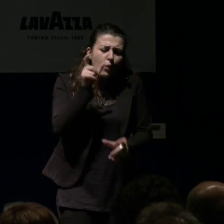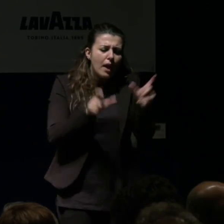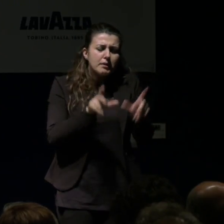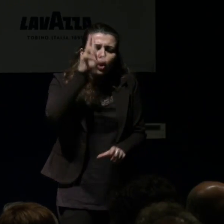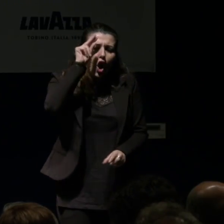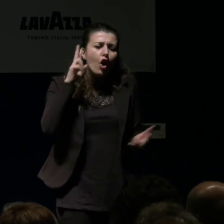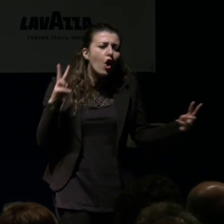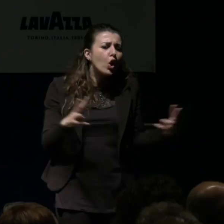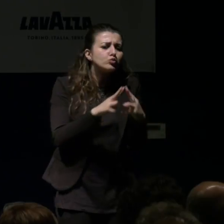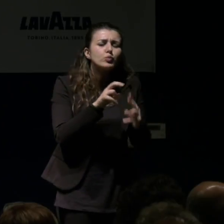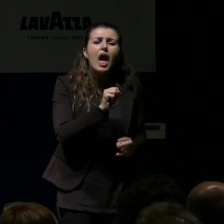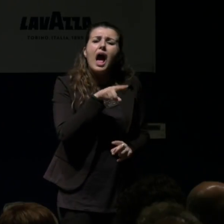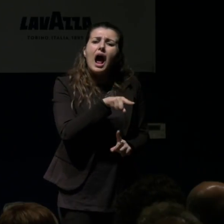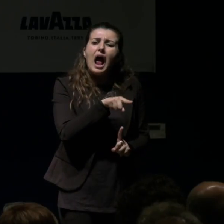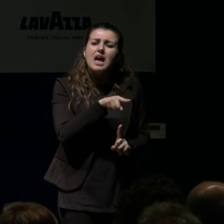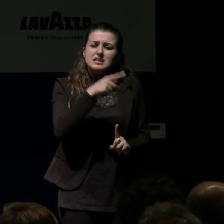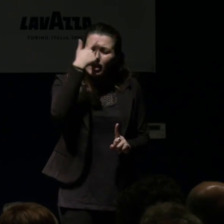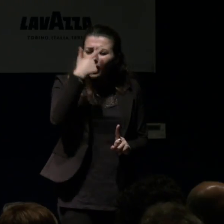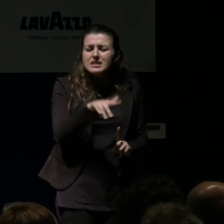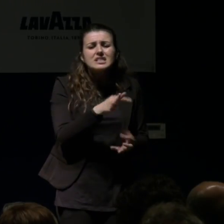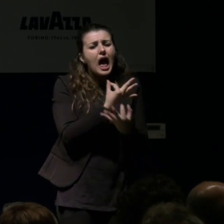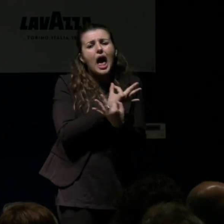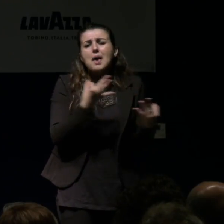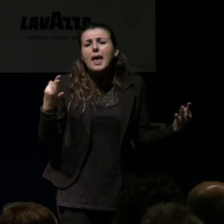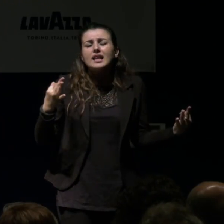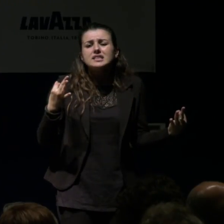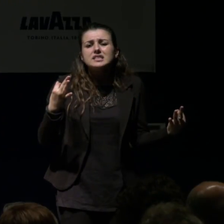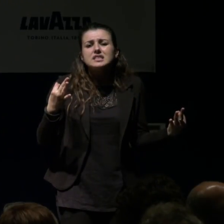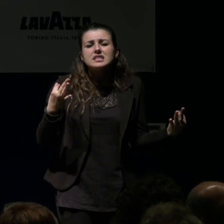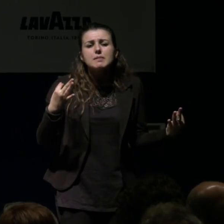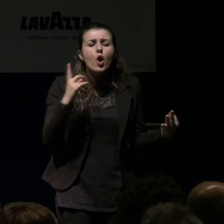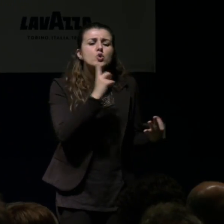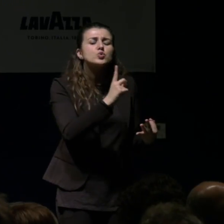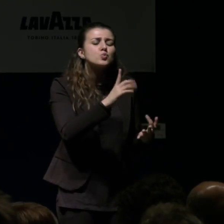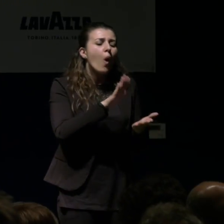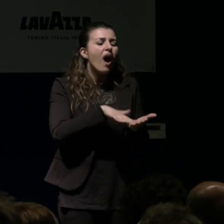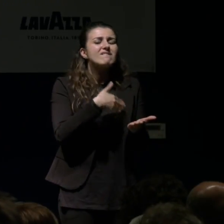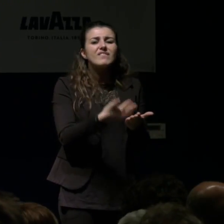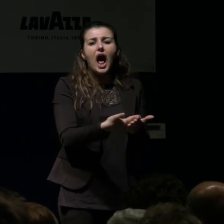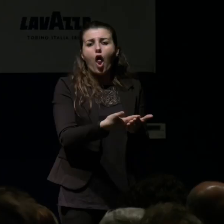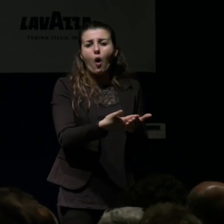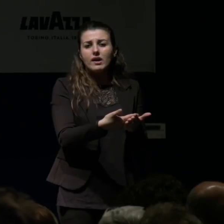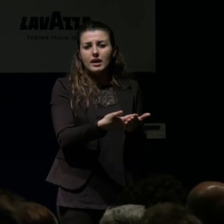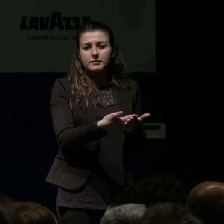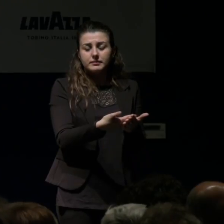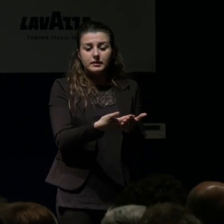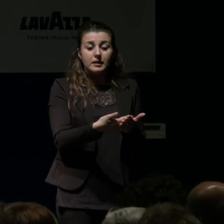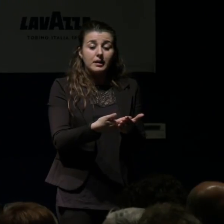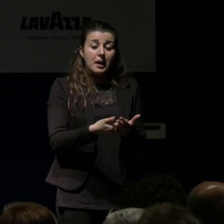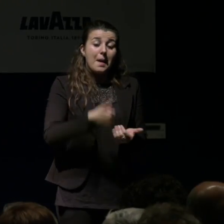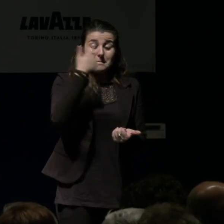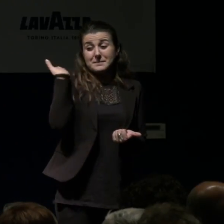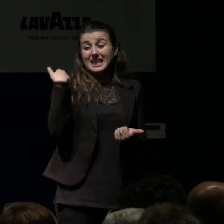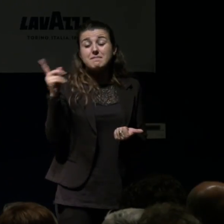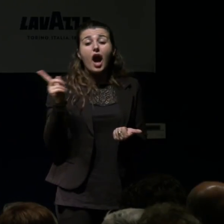sa di questo valore specifico prima goffredo